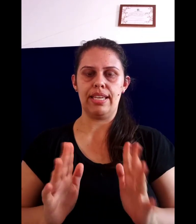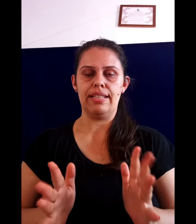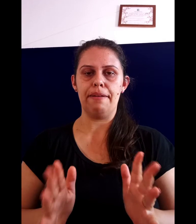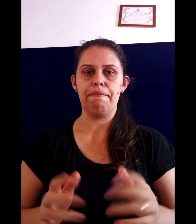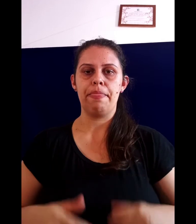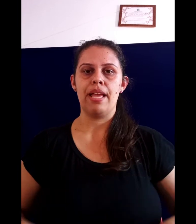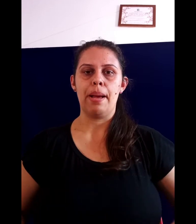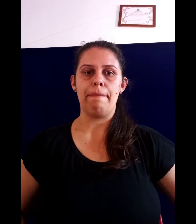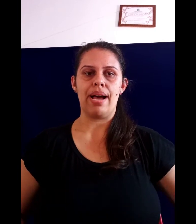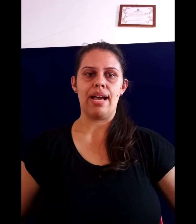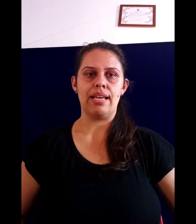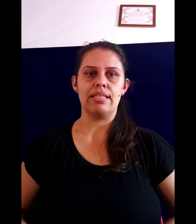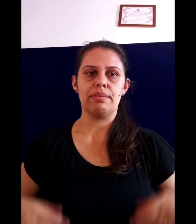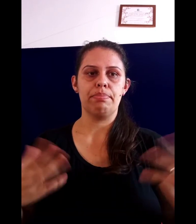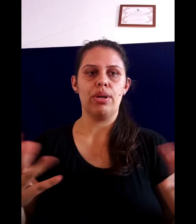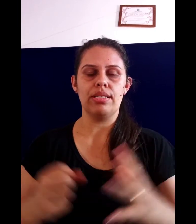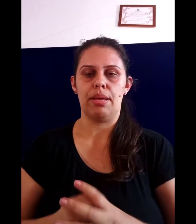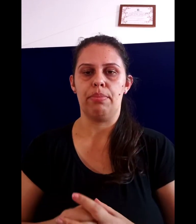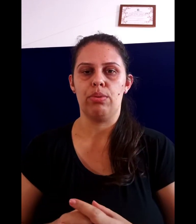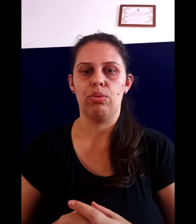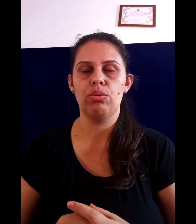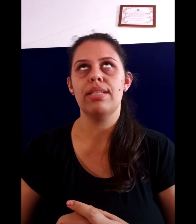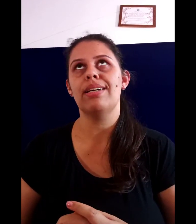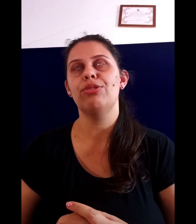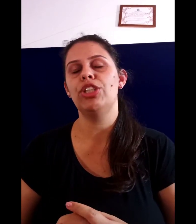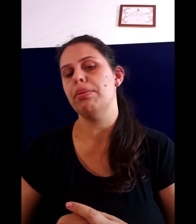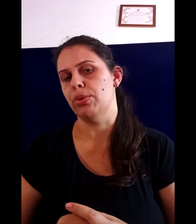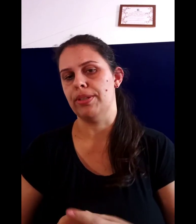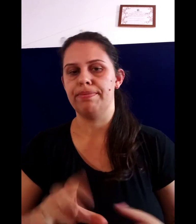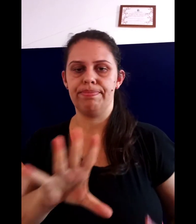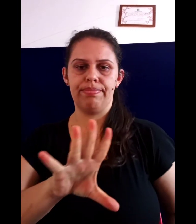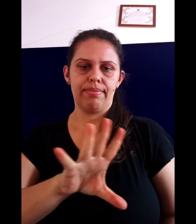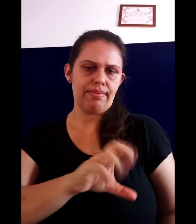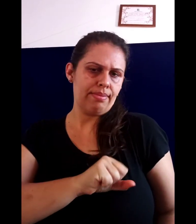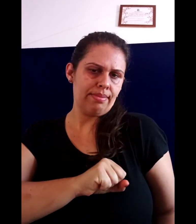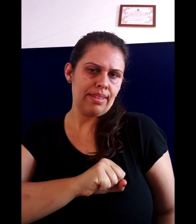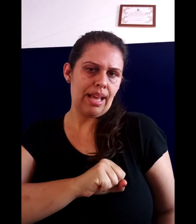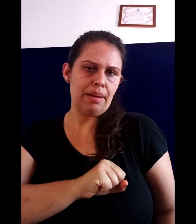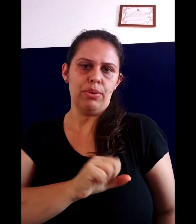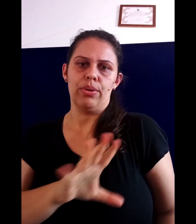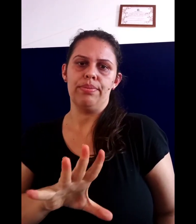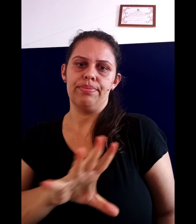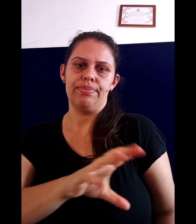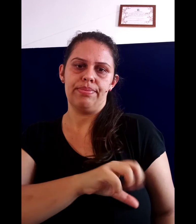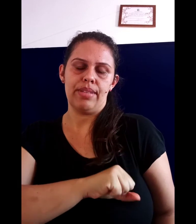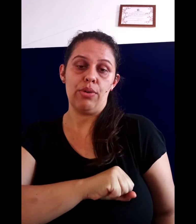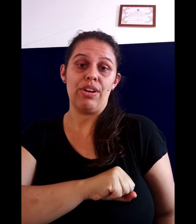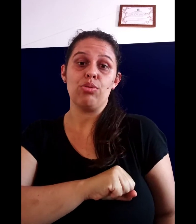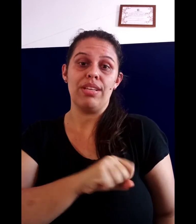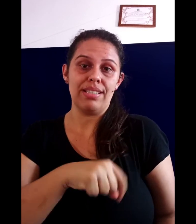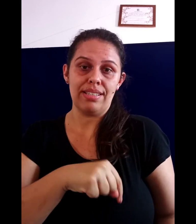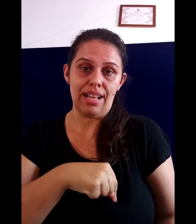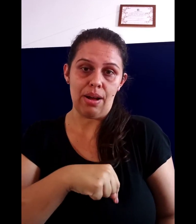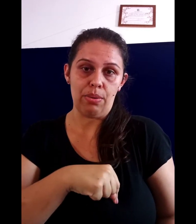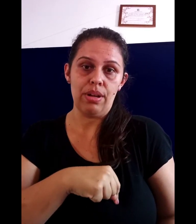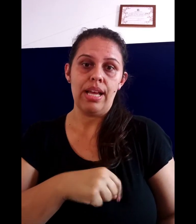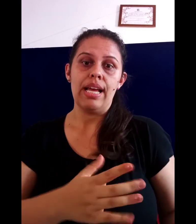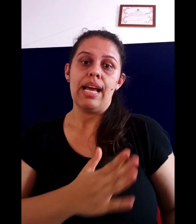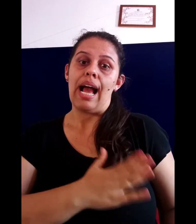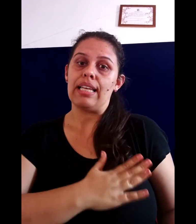né? Mas, por exemplo, o sinal de amor. Amor. Eu faço esse sinal aqui